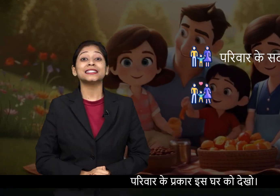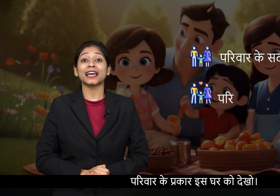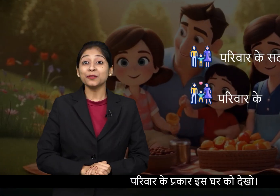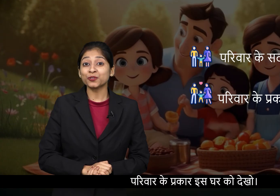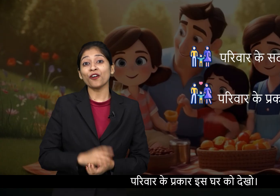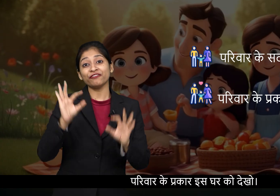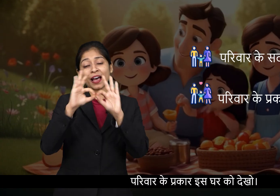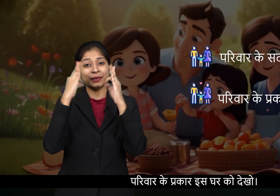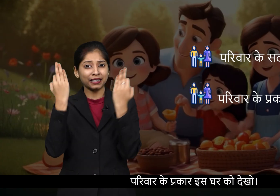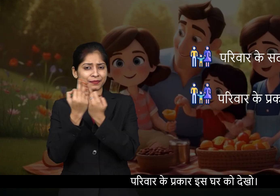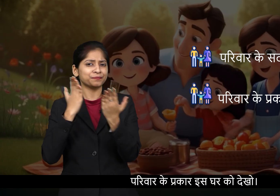परिवार के प्रकार। इस घर को देखो।